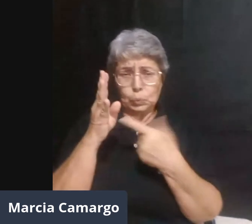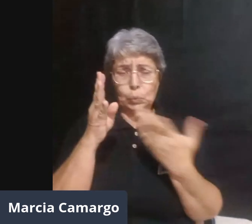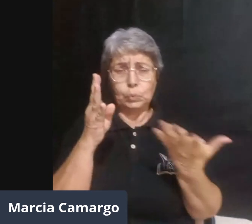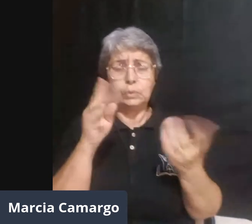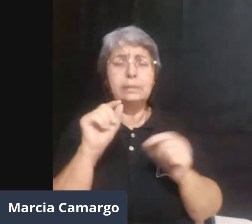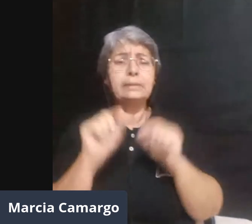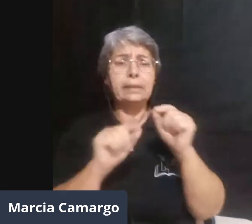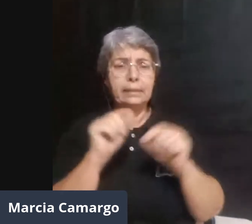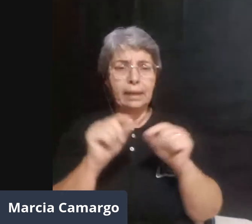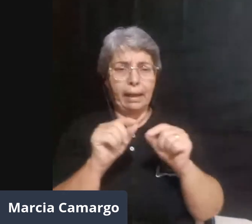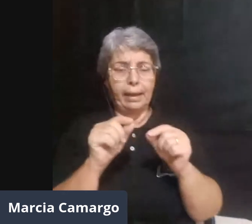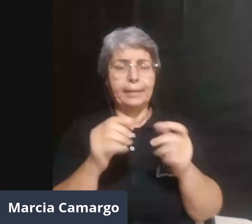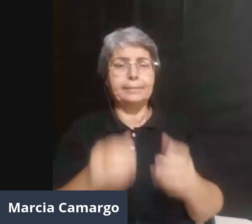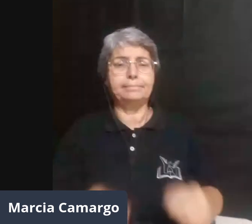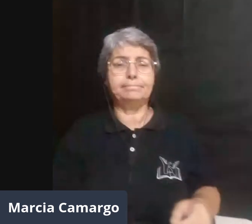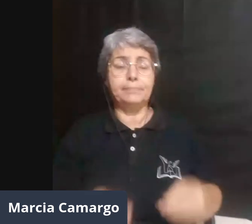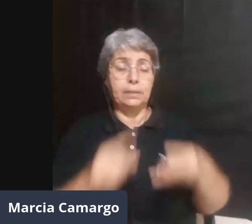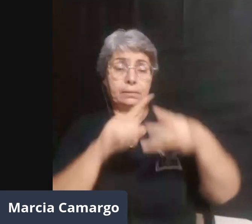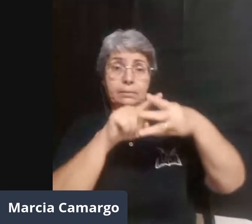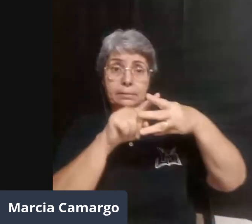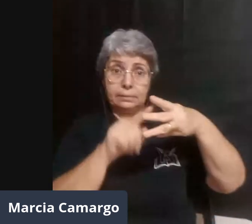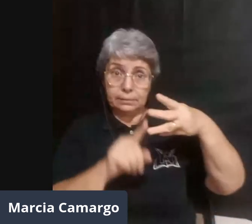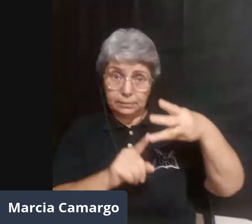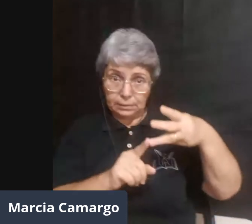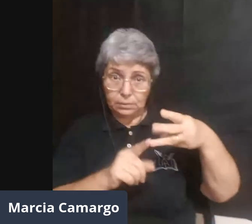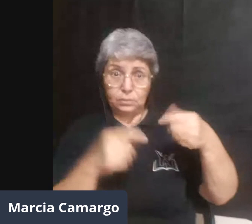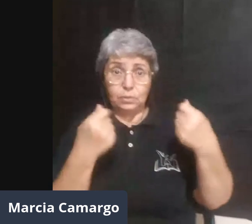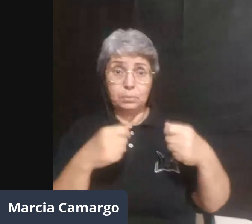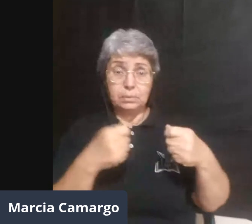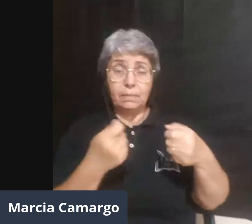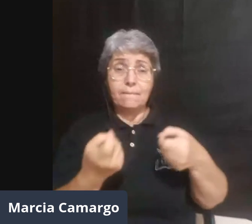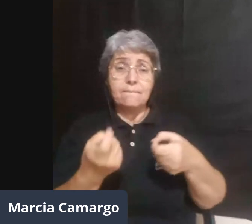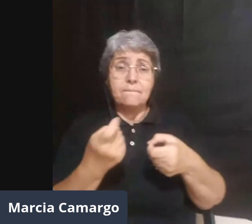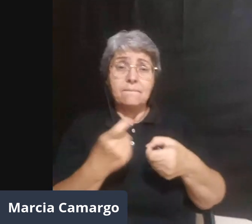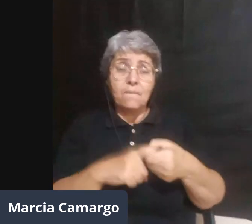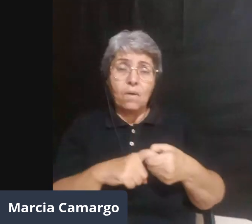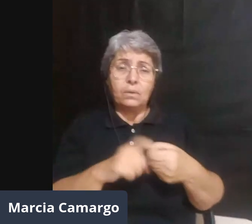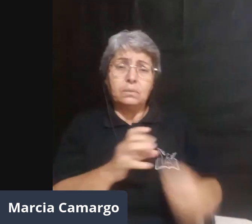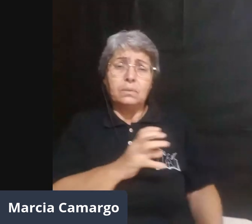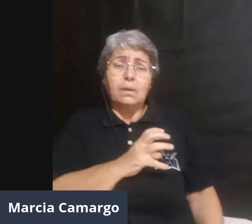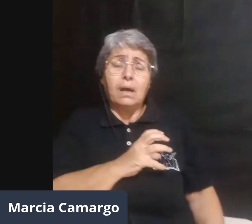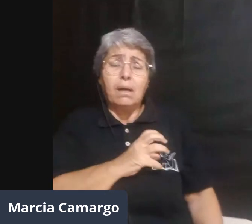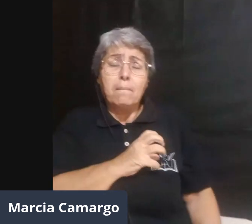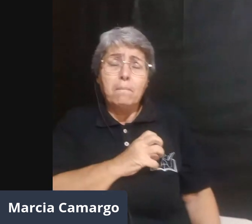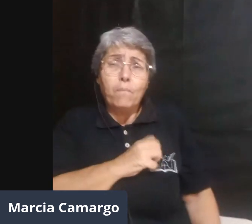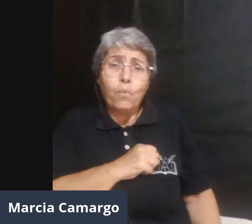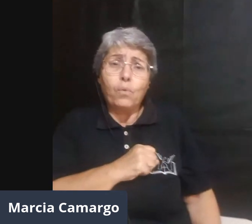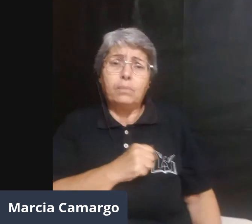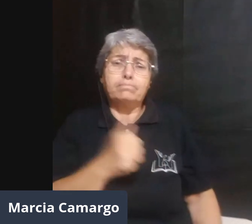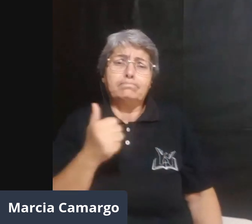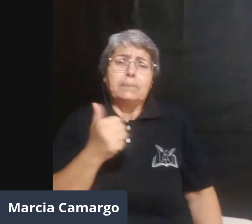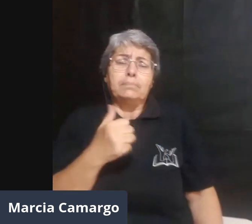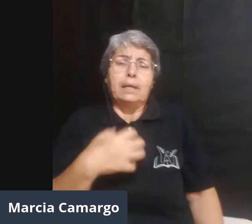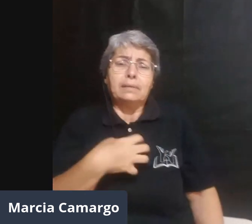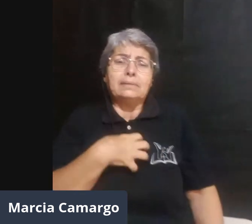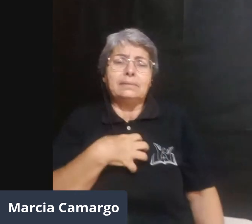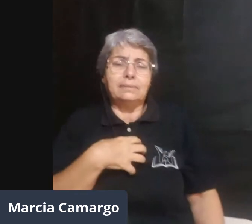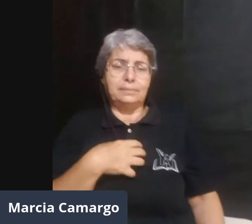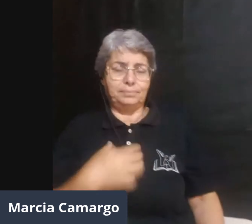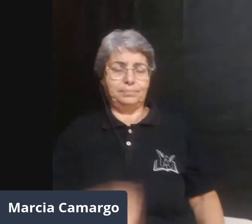3 perguntas os 3 pontos que eu gostaria de desenvolver. Sobre a pergunta número